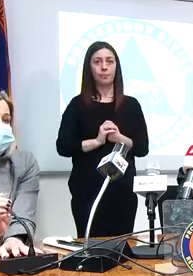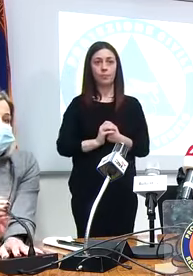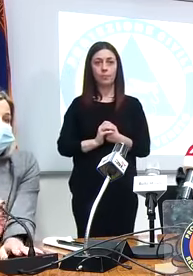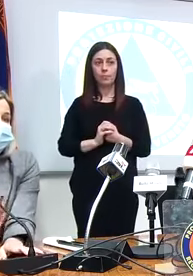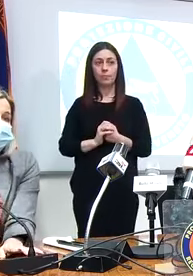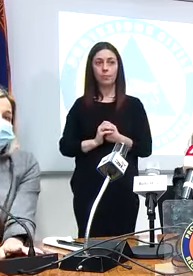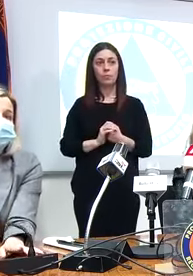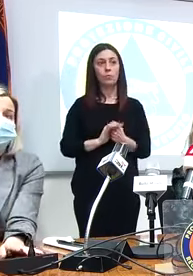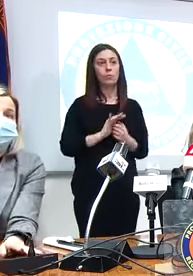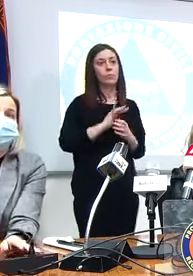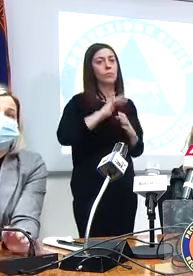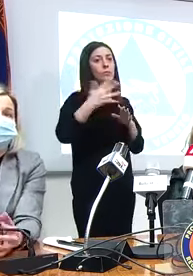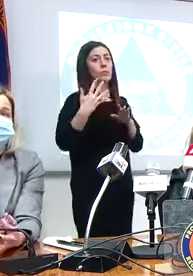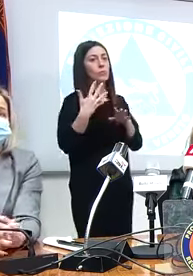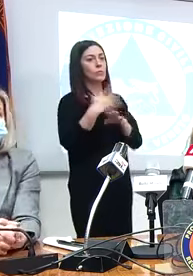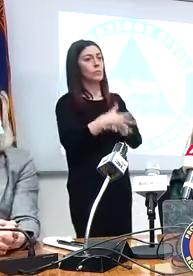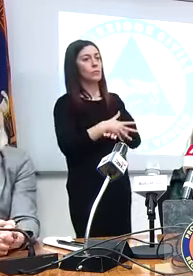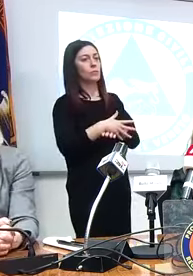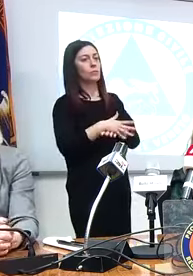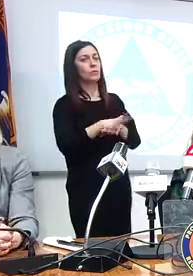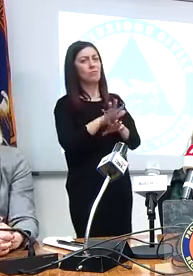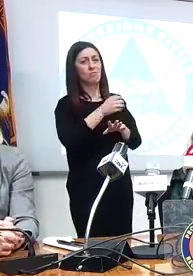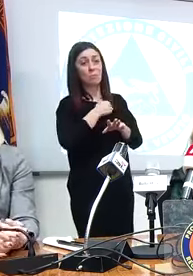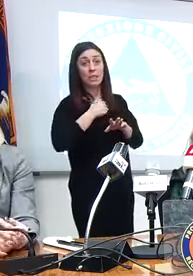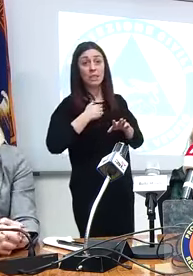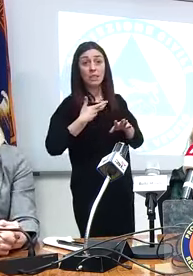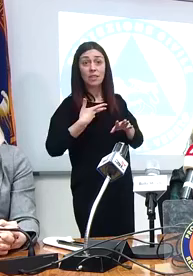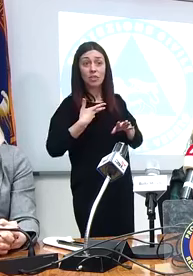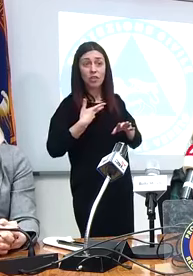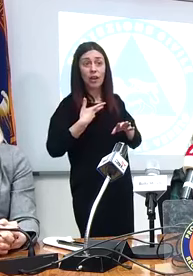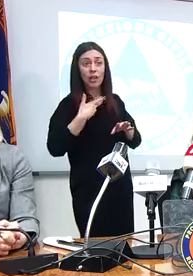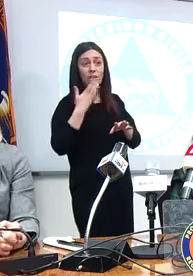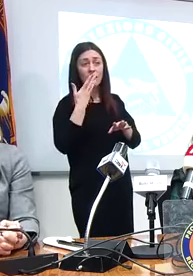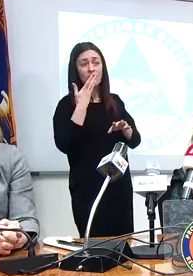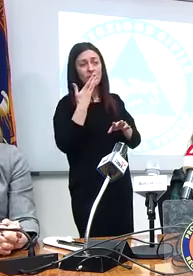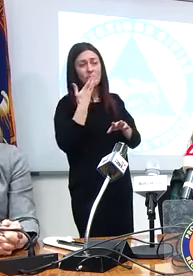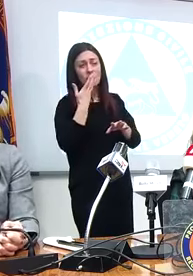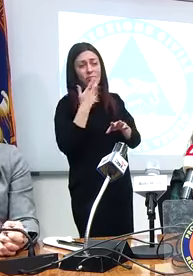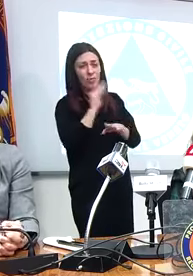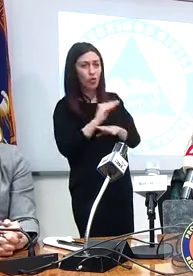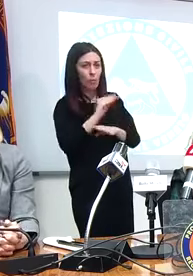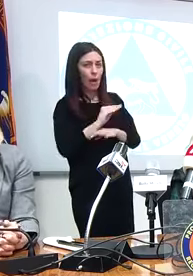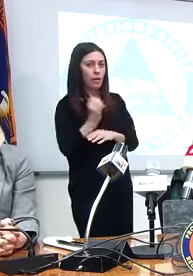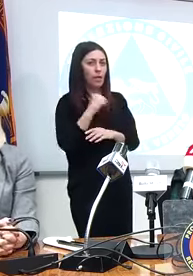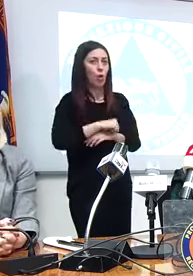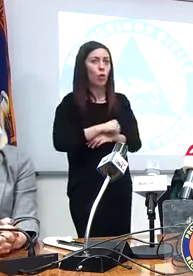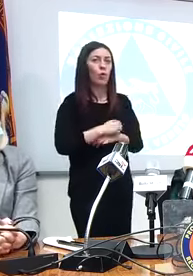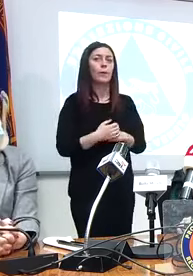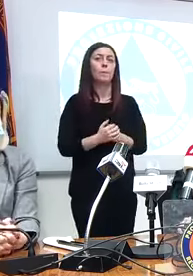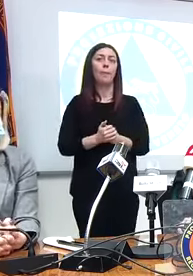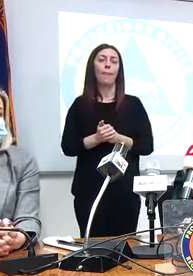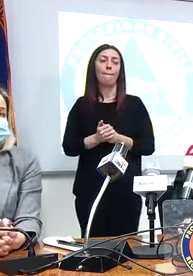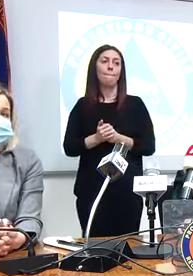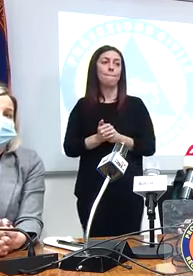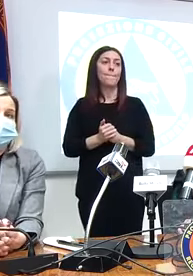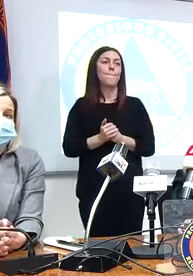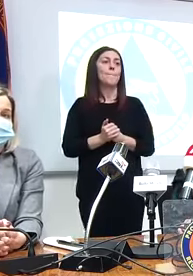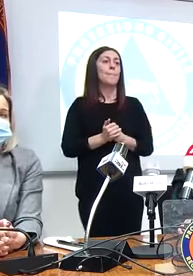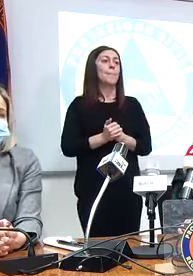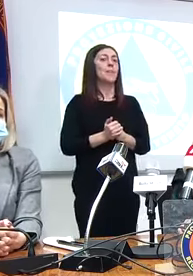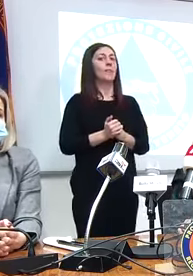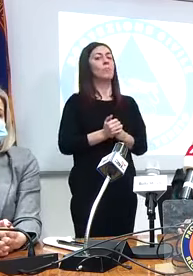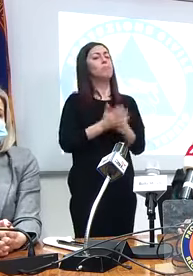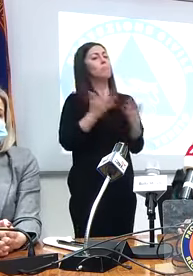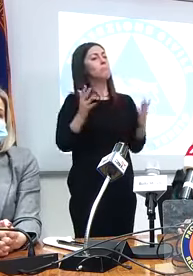No, io avrei, non so se avete ancora un po' di pazienza, non vorrei usare della vostra cortesia, ma siccome mi pare di capire che per quanto riguarda